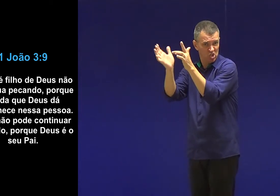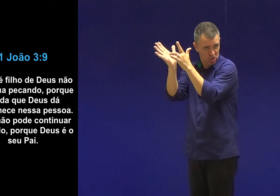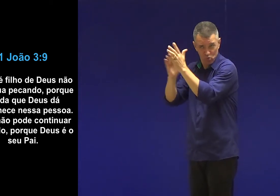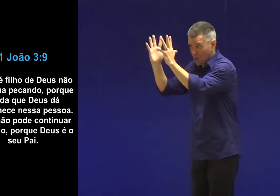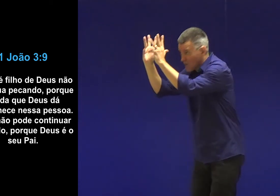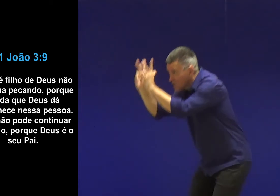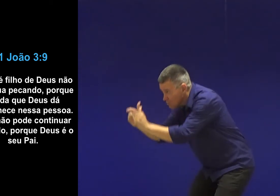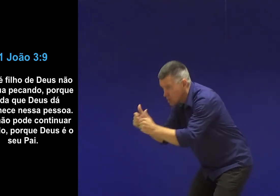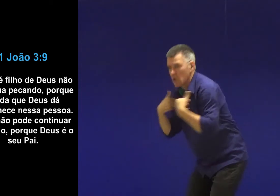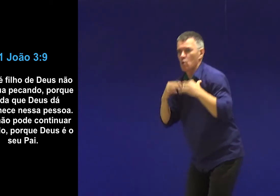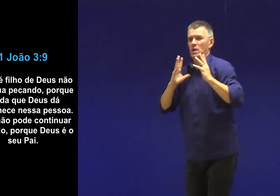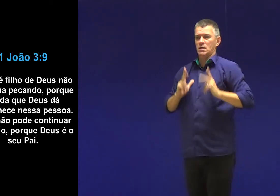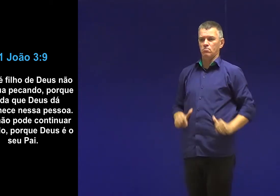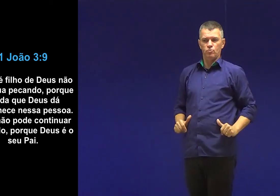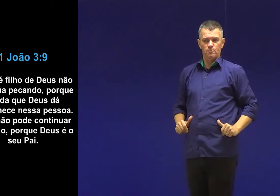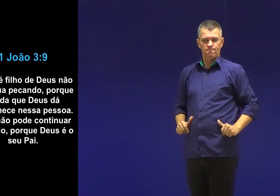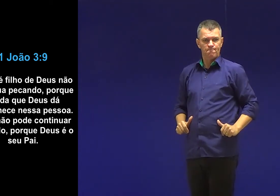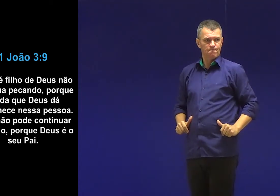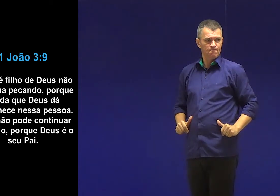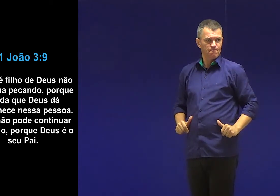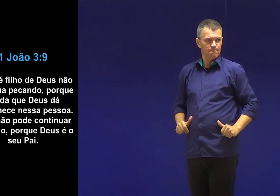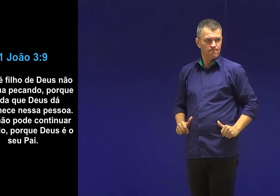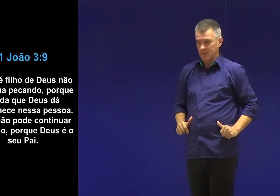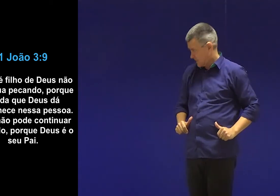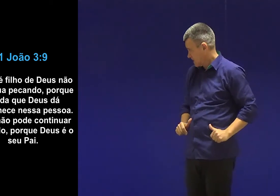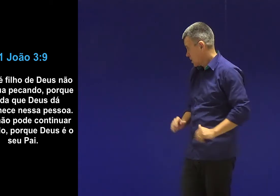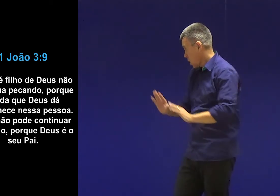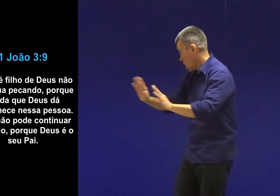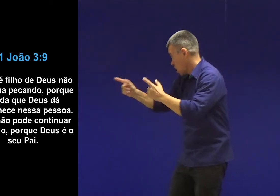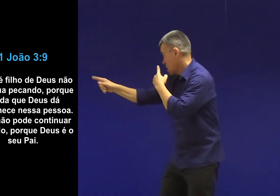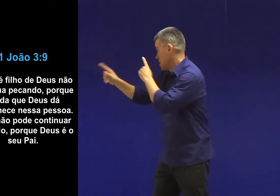Parecido com Deus, semelhante a Deus. Então você está uma pessoa pura.